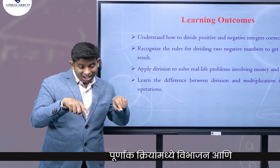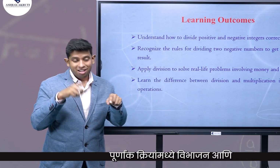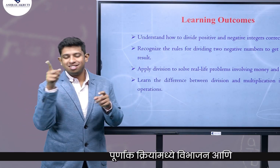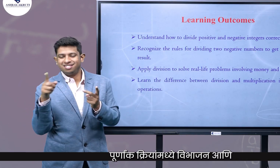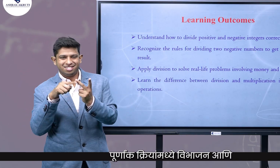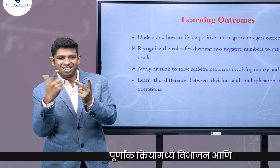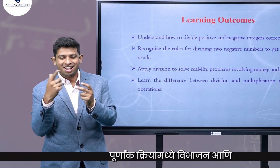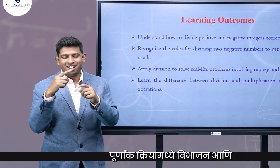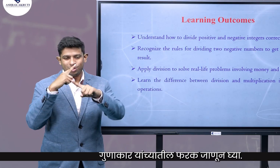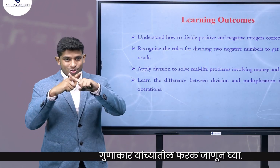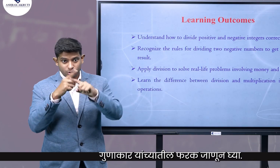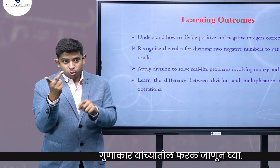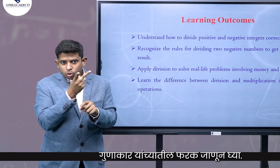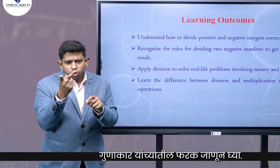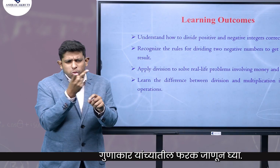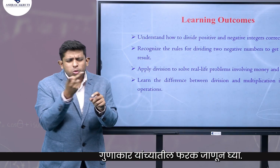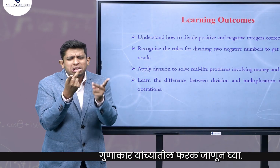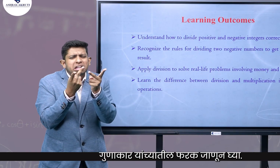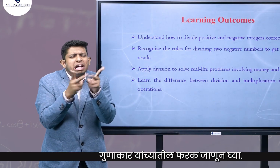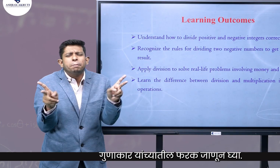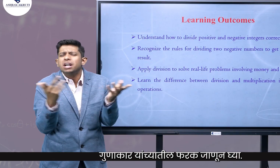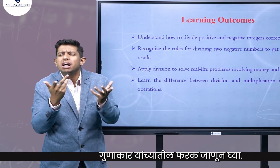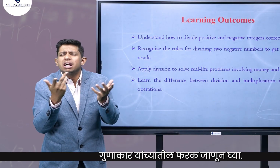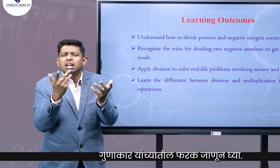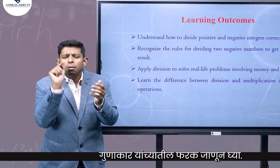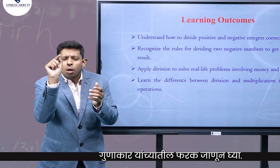पूर्णांकमध्ये विभाजन आणि गुणाकार यांच्यातील फरक जाणून घ्या.